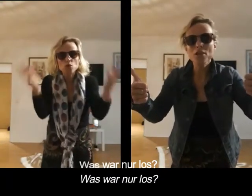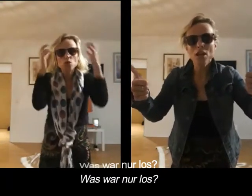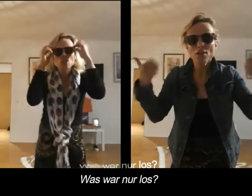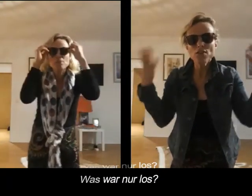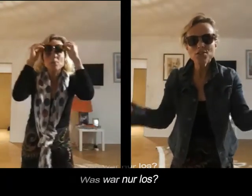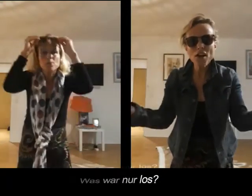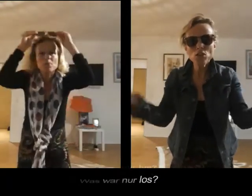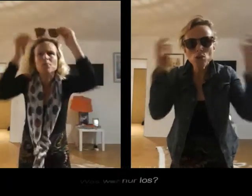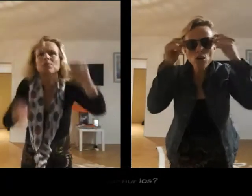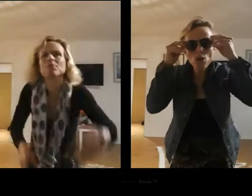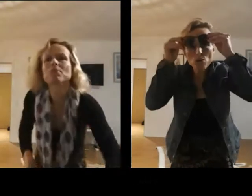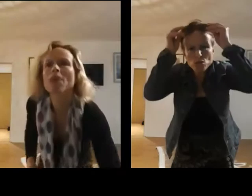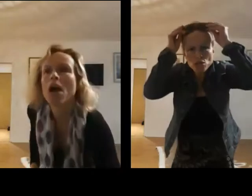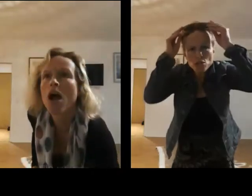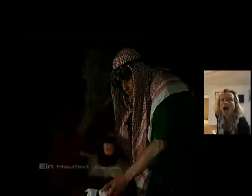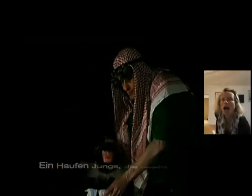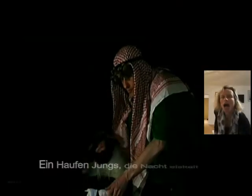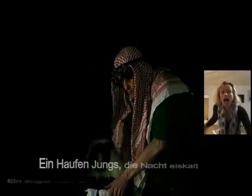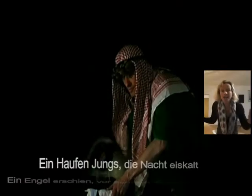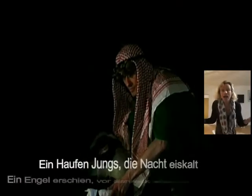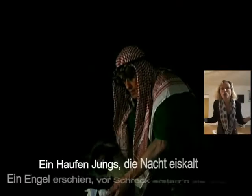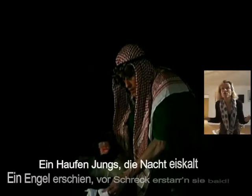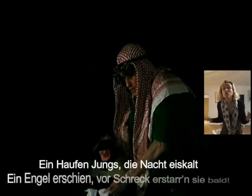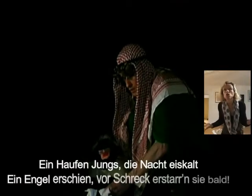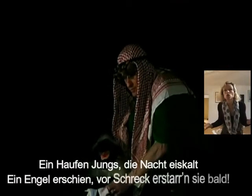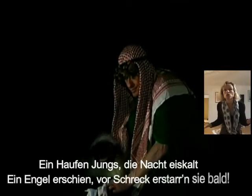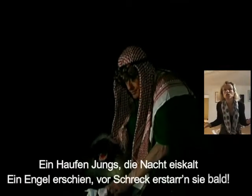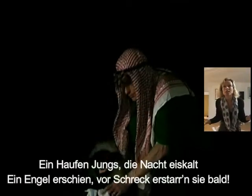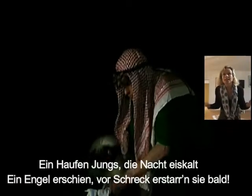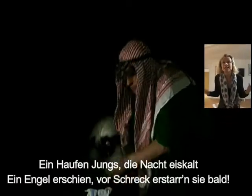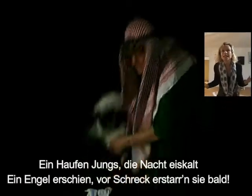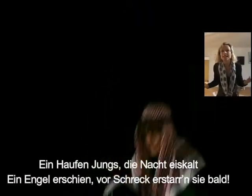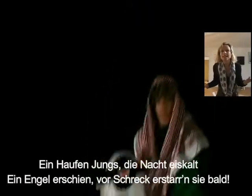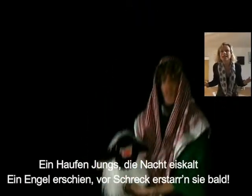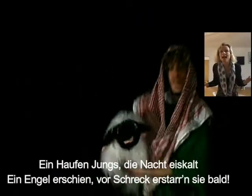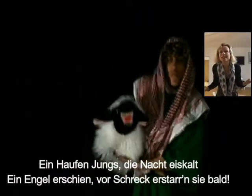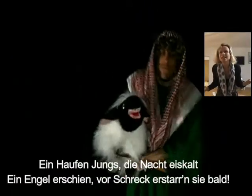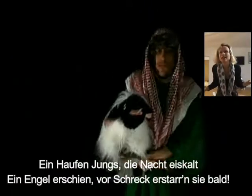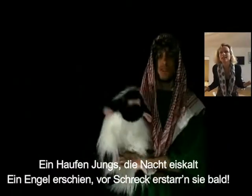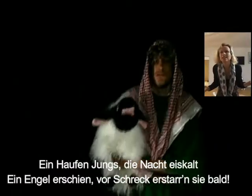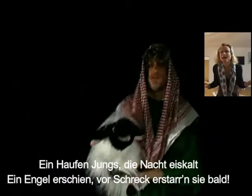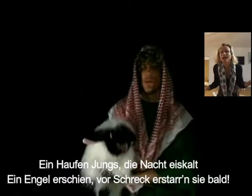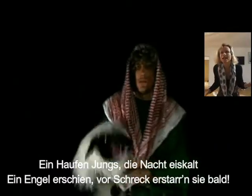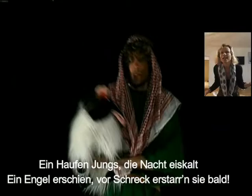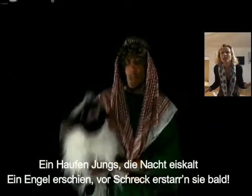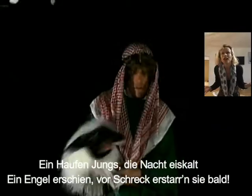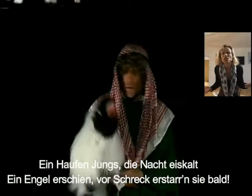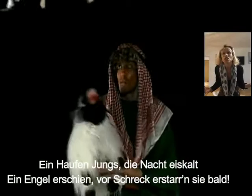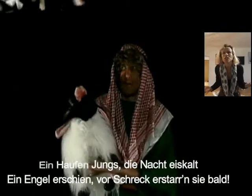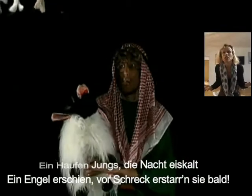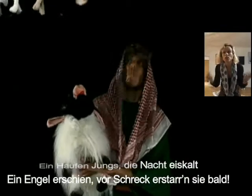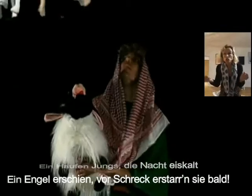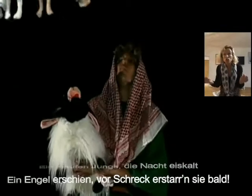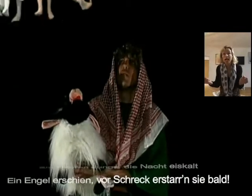los? Ein Haufen Jungs Die Neib eiskalt Ein Engel